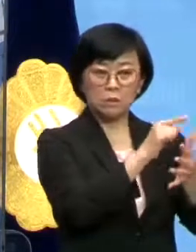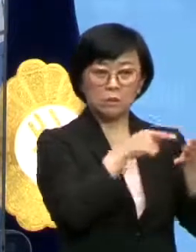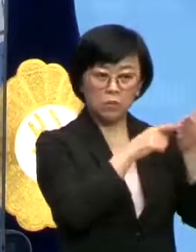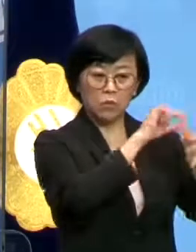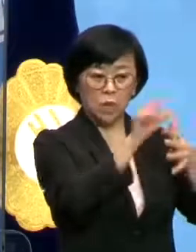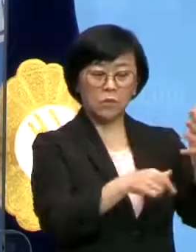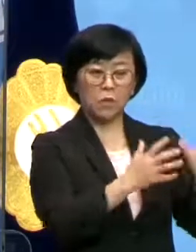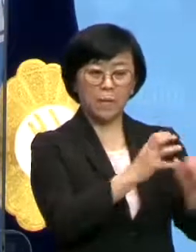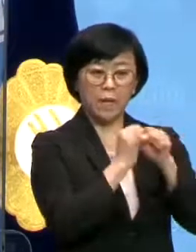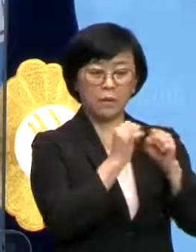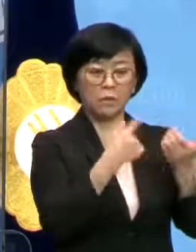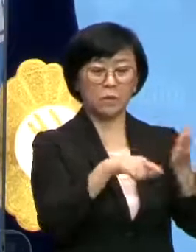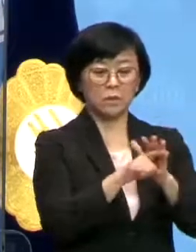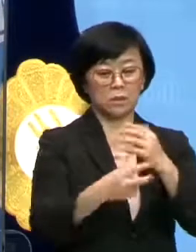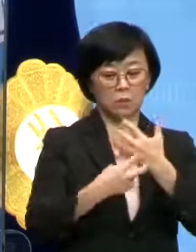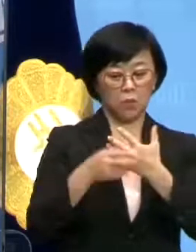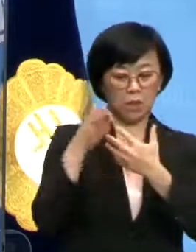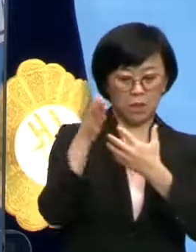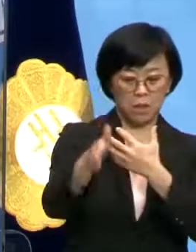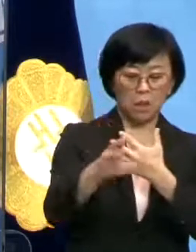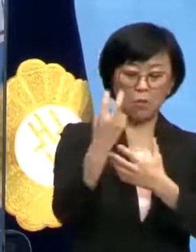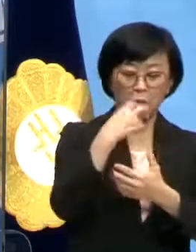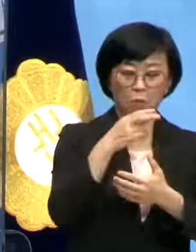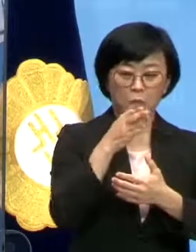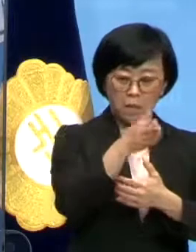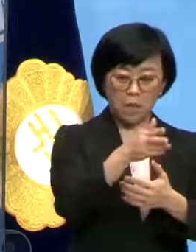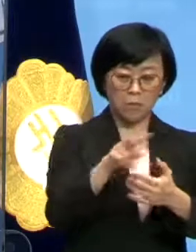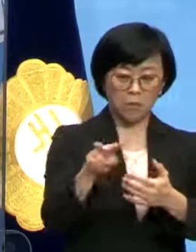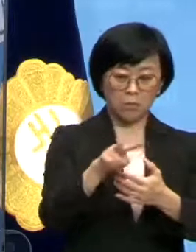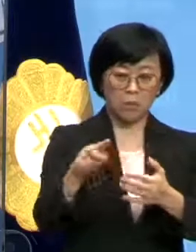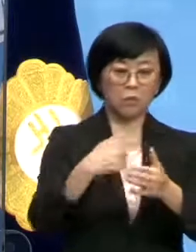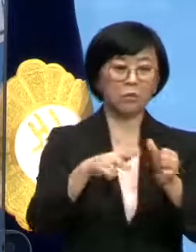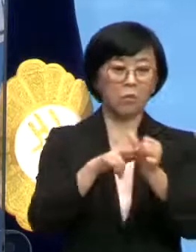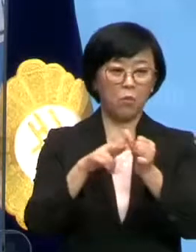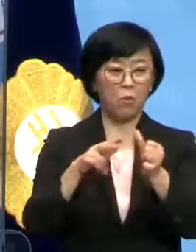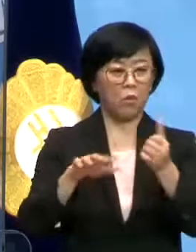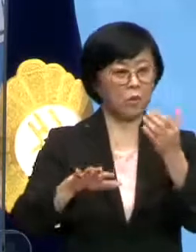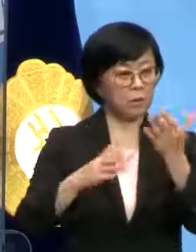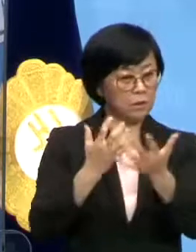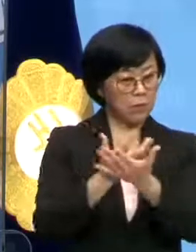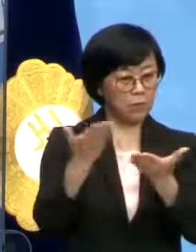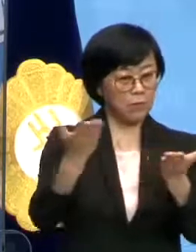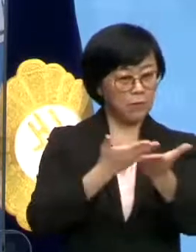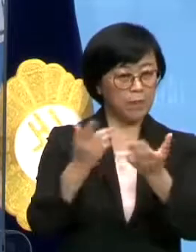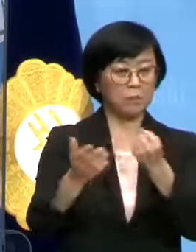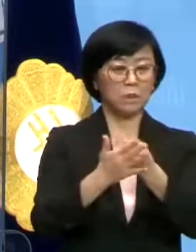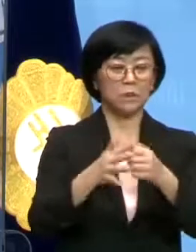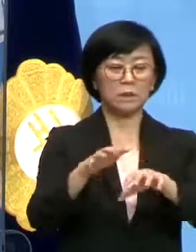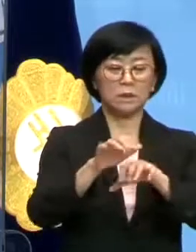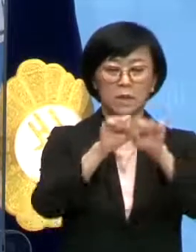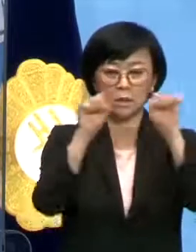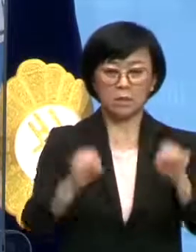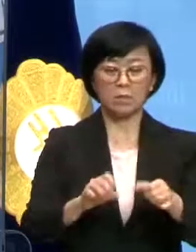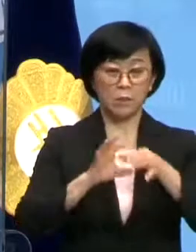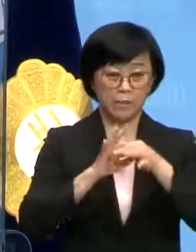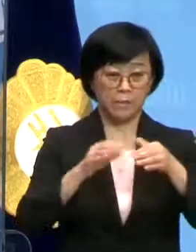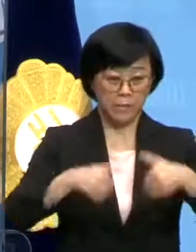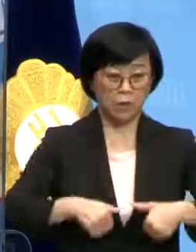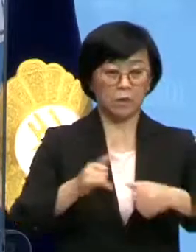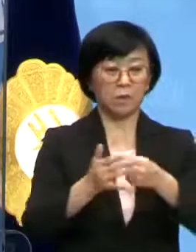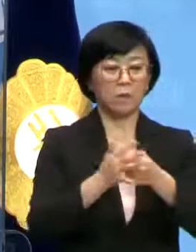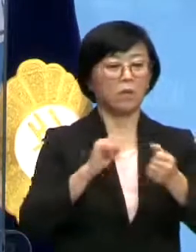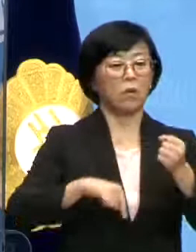위해서는 의료기관과 보험사 간 의 의료정보 데이터베이스의 공의와 시스템 연결이 불가피하게 때문에